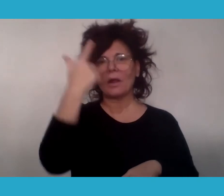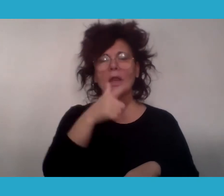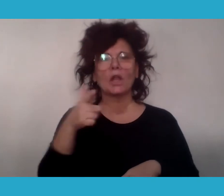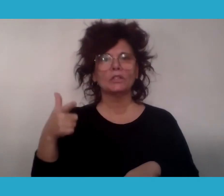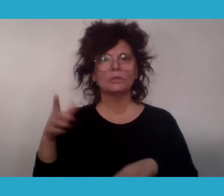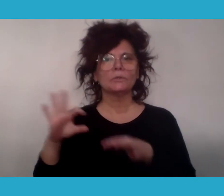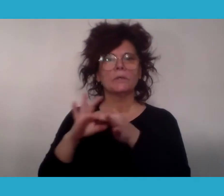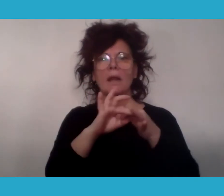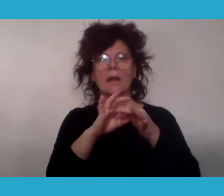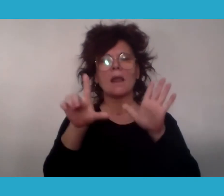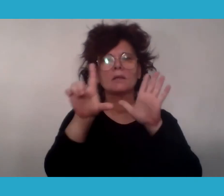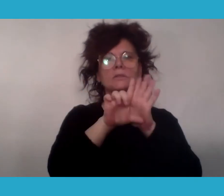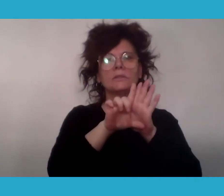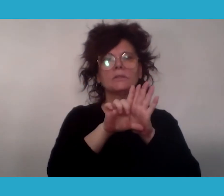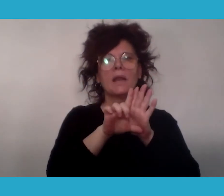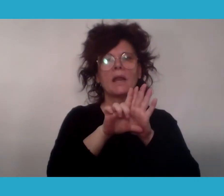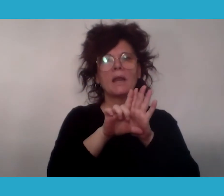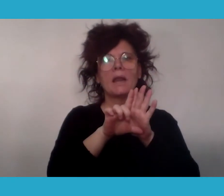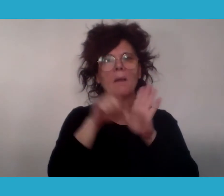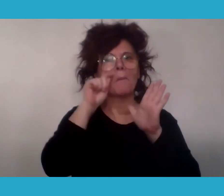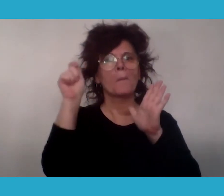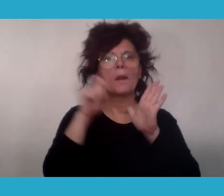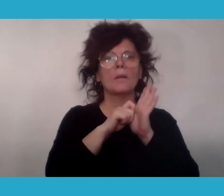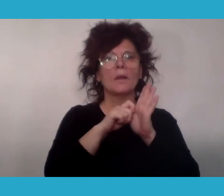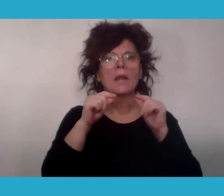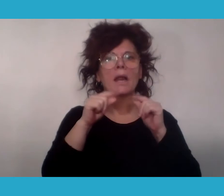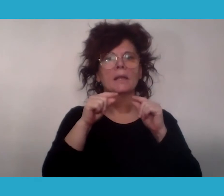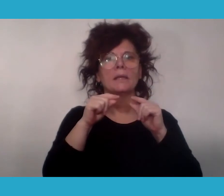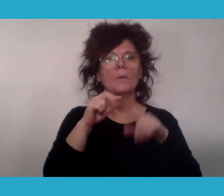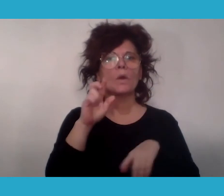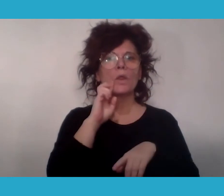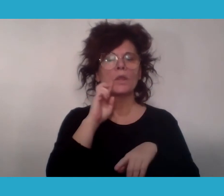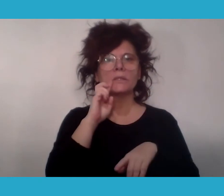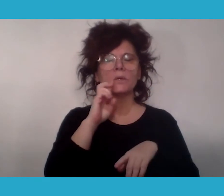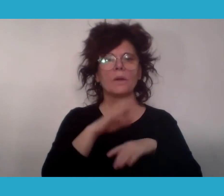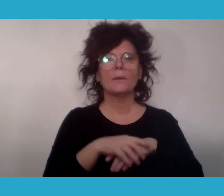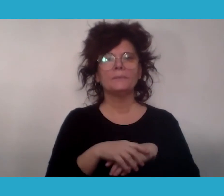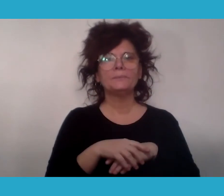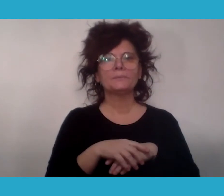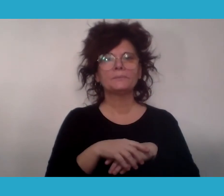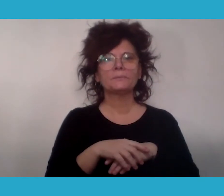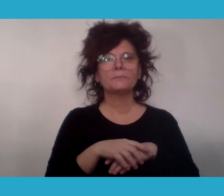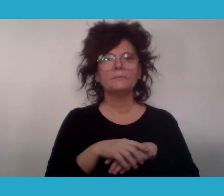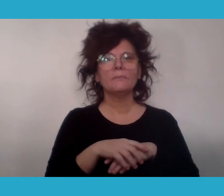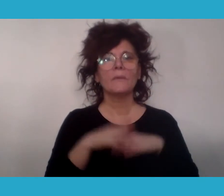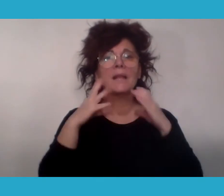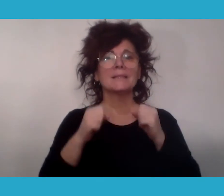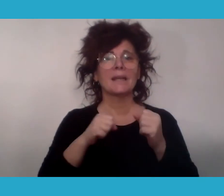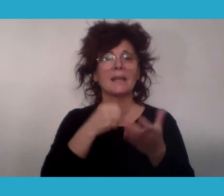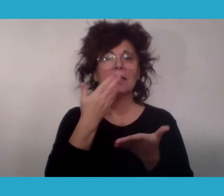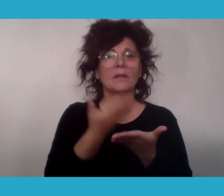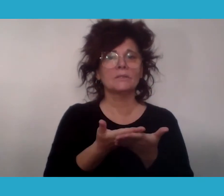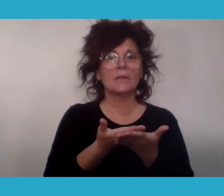16 de la Constitución Nacional, así como por la violación del artículo 19 de la Ley General del Ambiente y el Acuerdo de Escazú. Asimismo, solicita al Secretario de